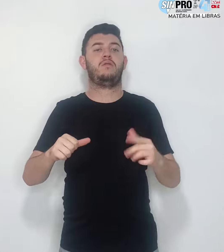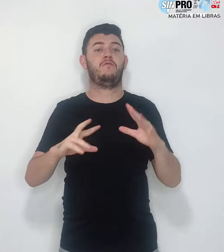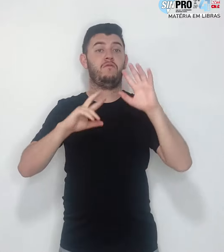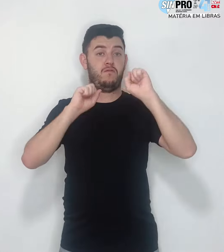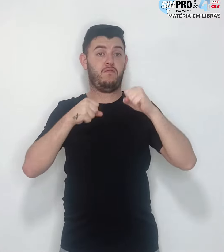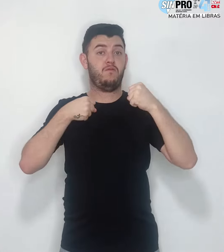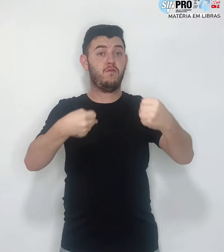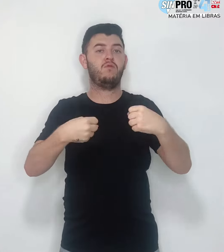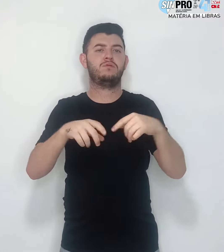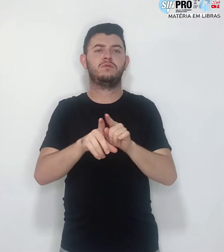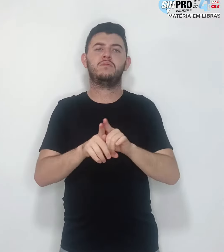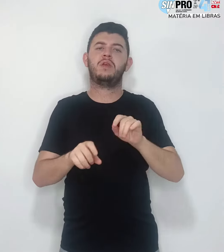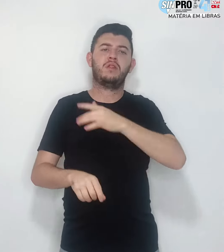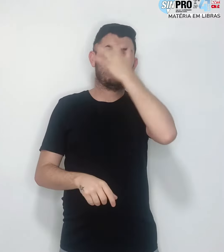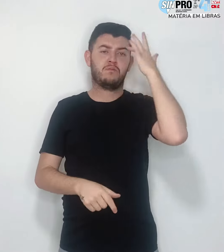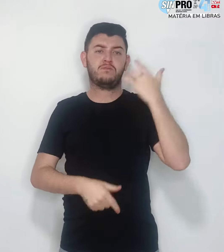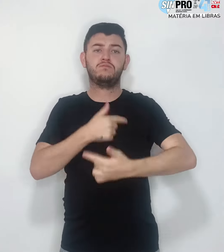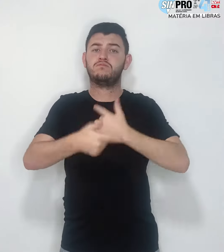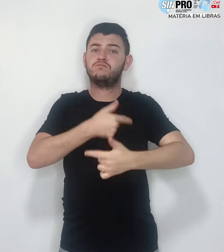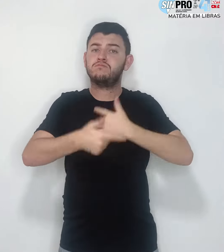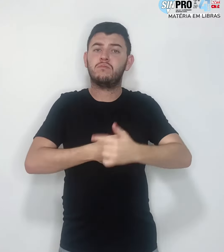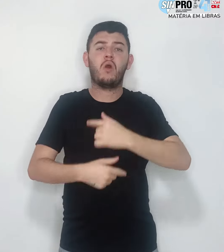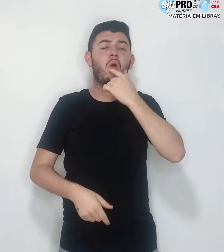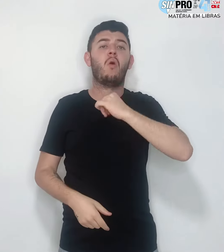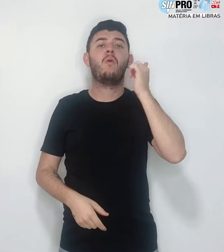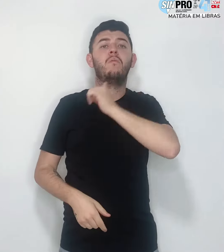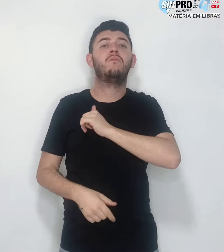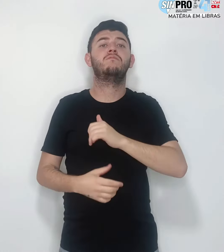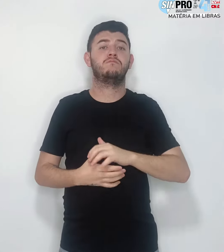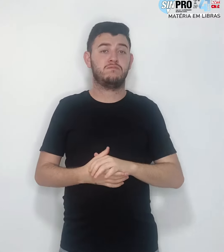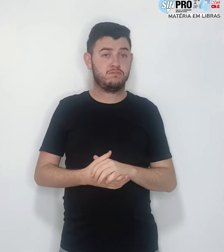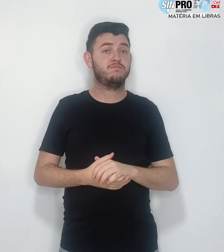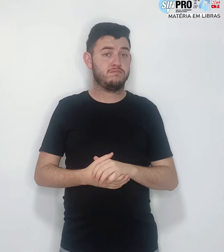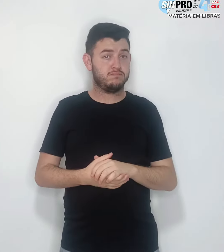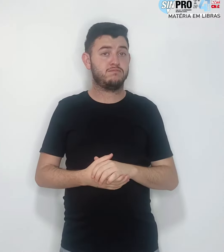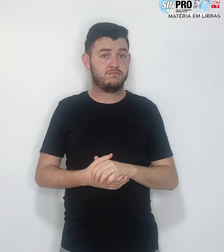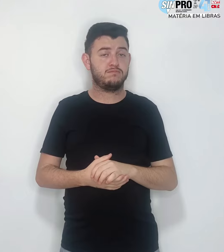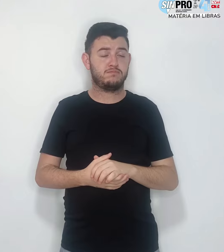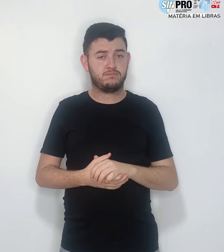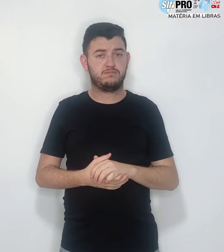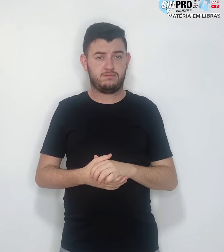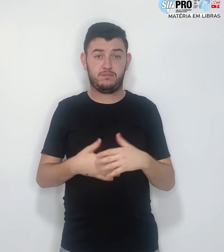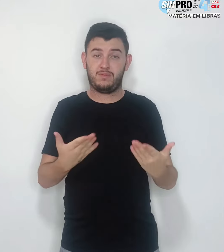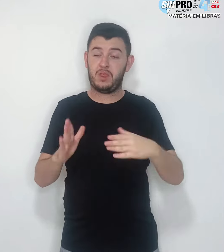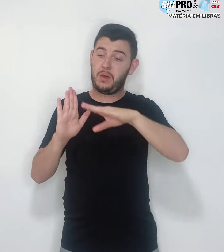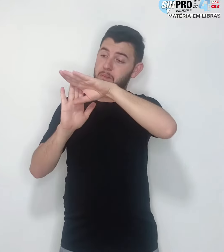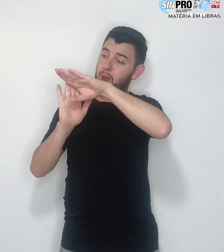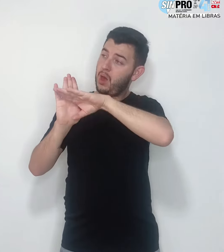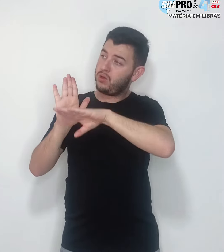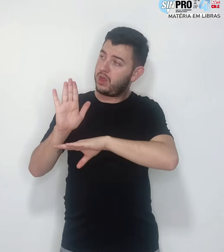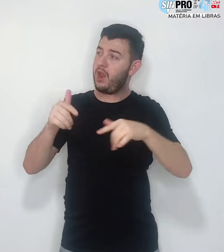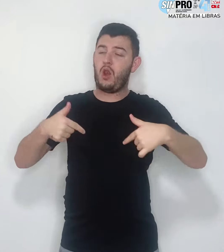empenho de cada trabalhadora e de cada trabalhador. Entre as pautas de luta